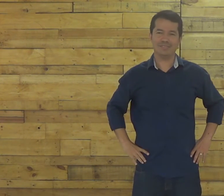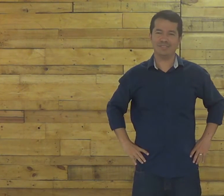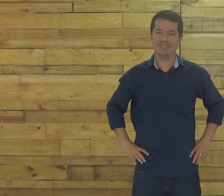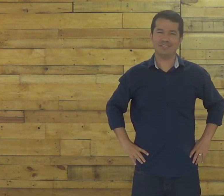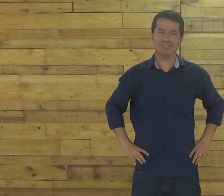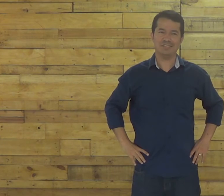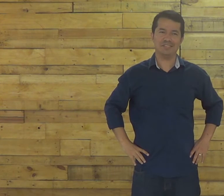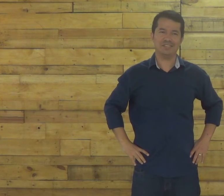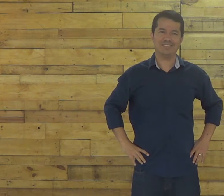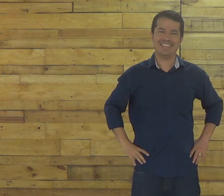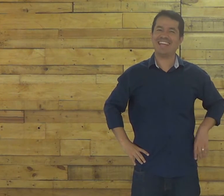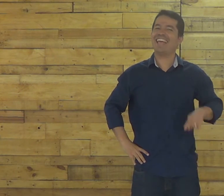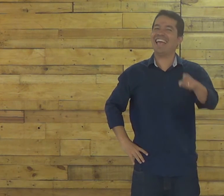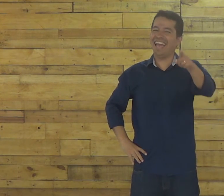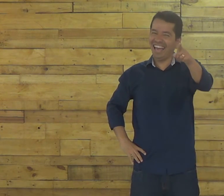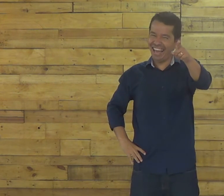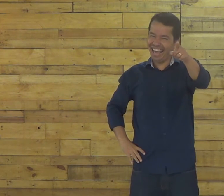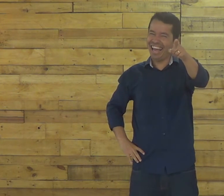Sinal de candeia.